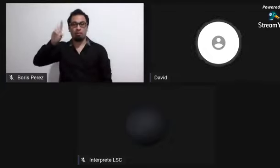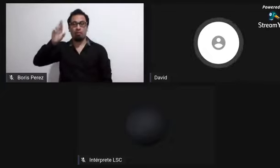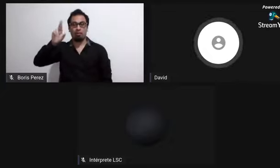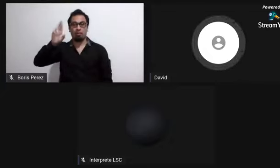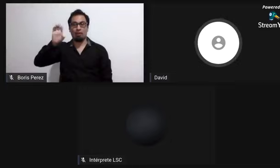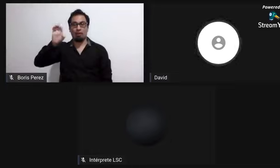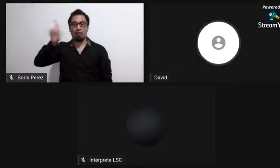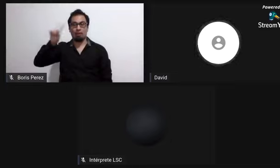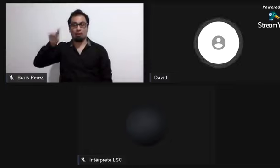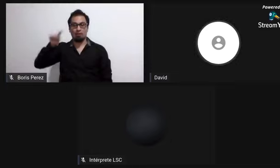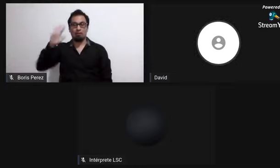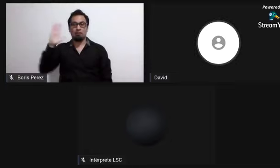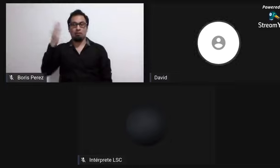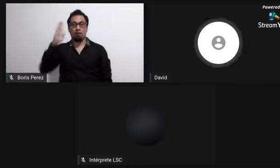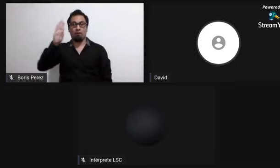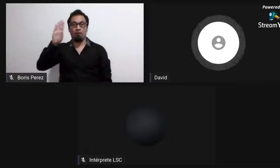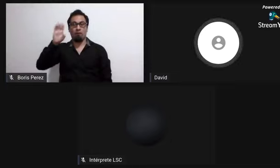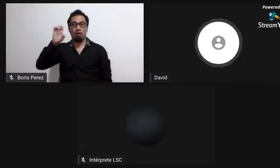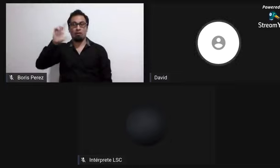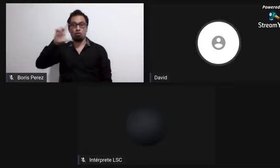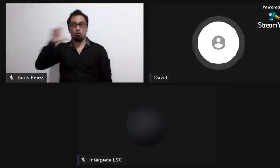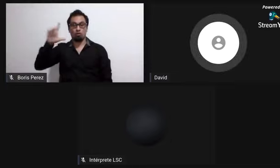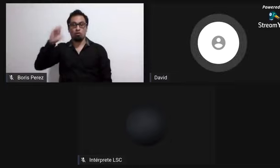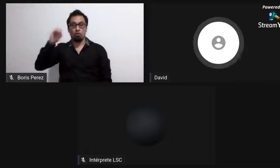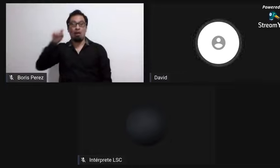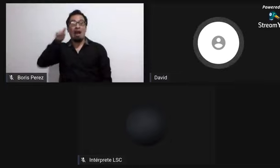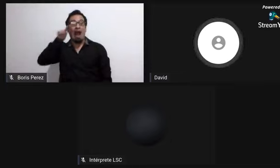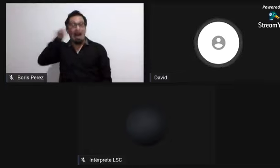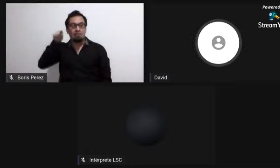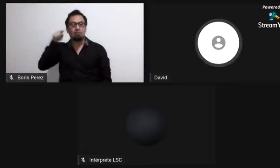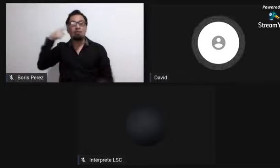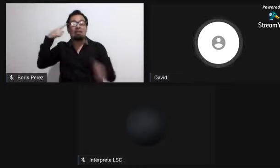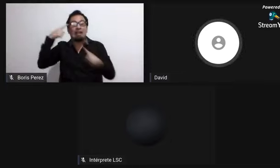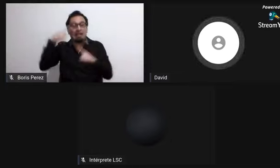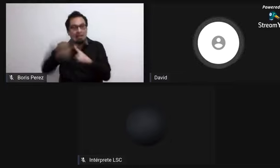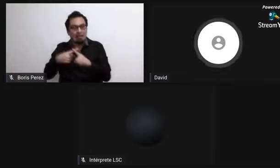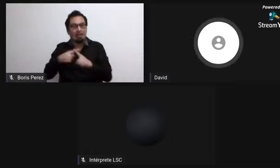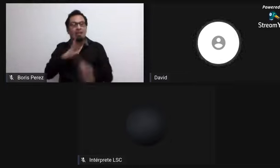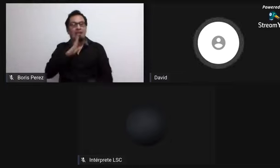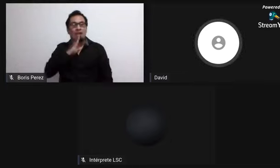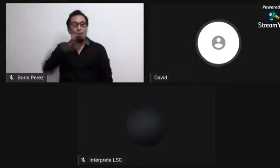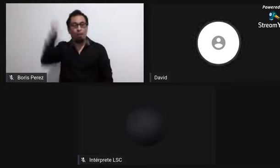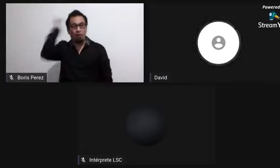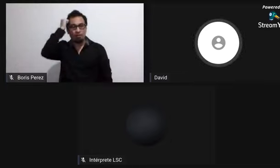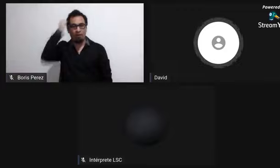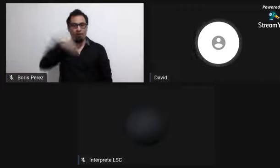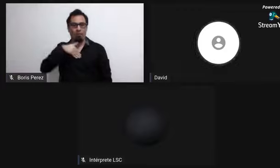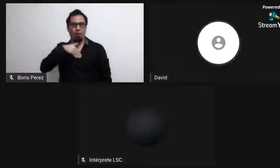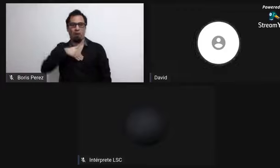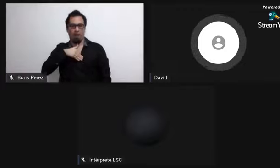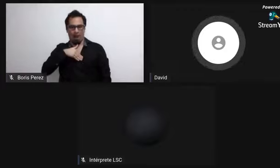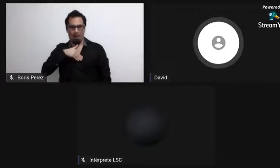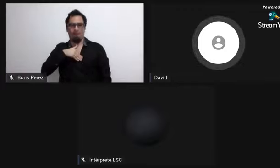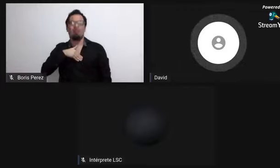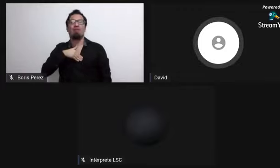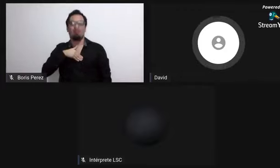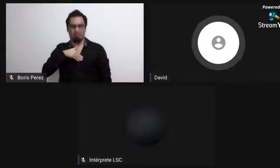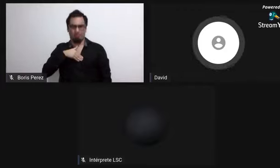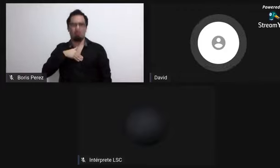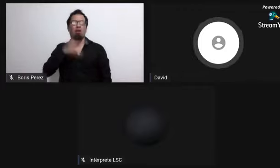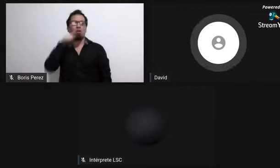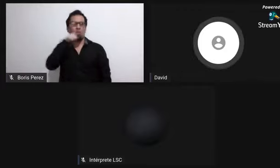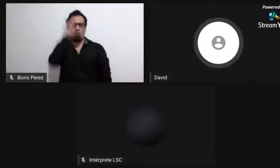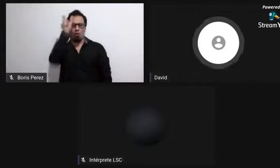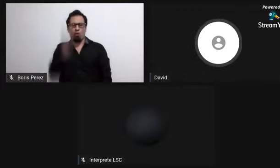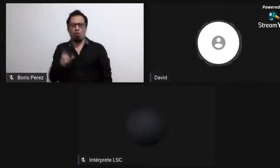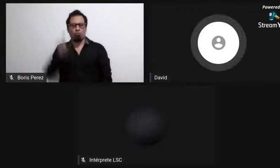de la historia en los que podemos encontrar muchos aliados, pero también hay otros periodos de la historia en los que encontramos que